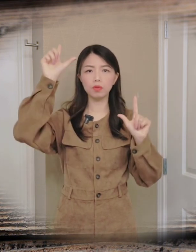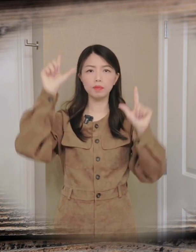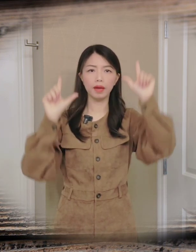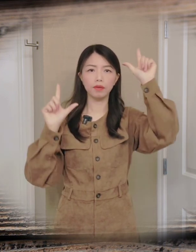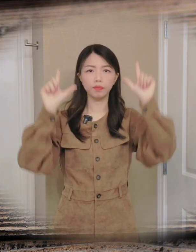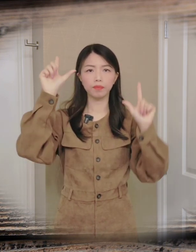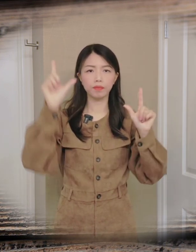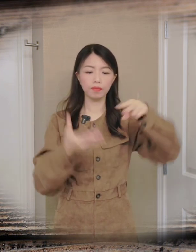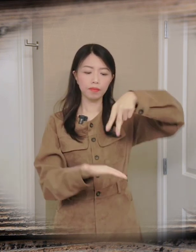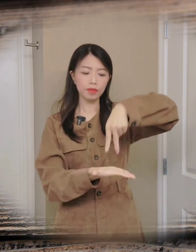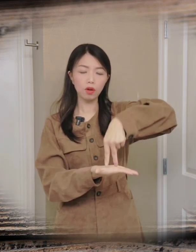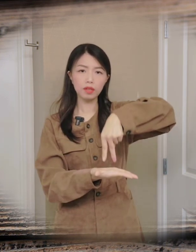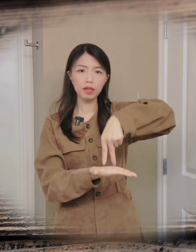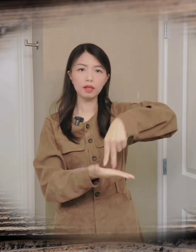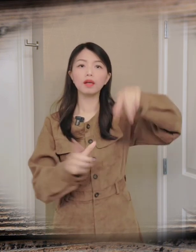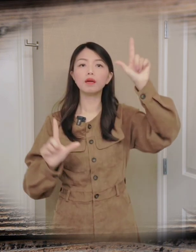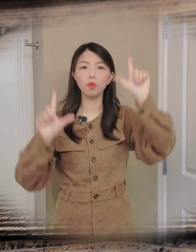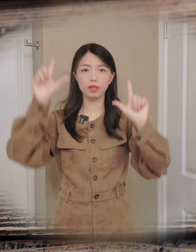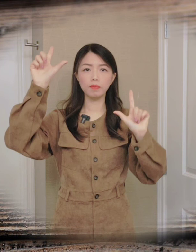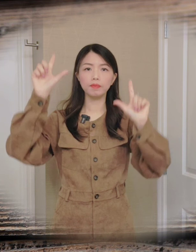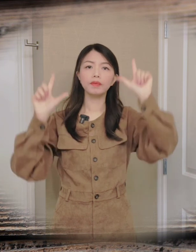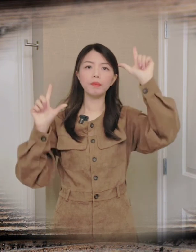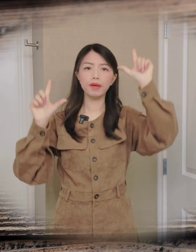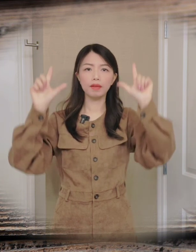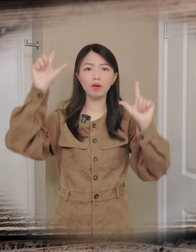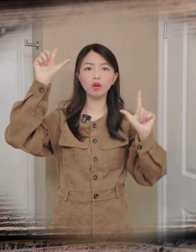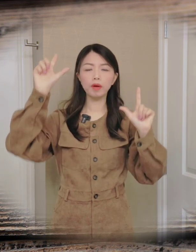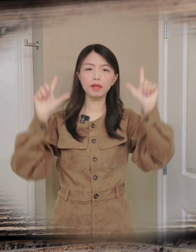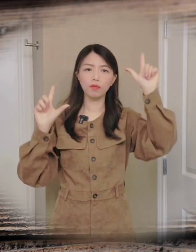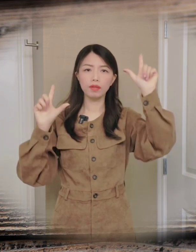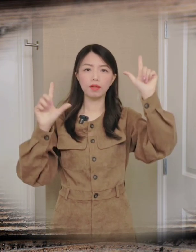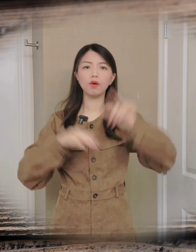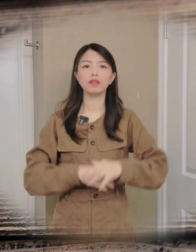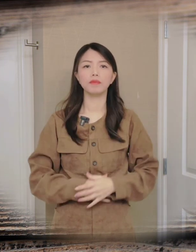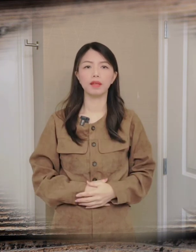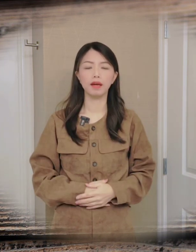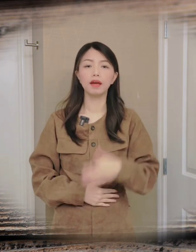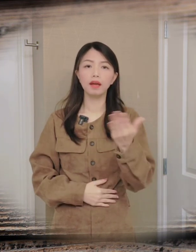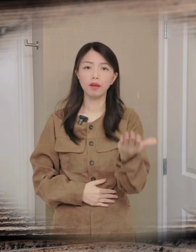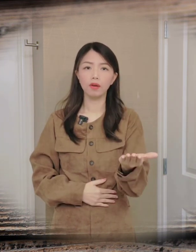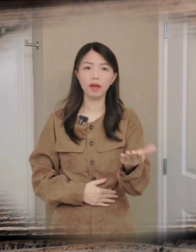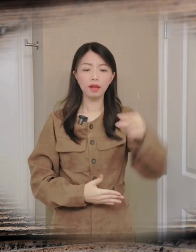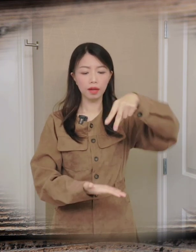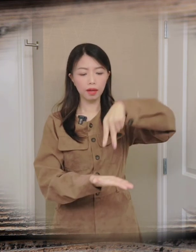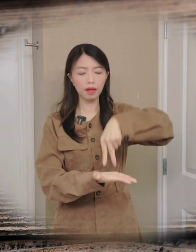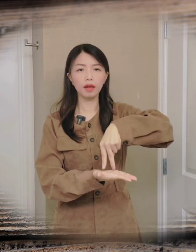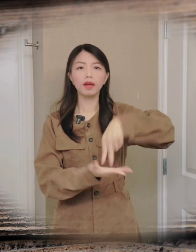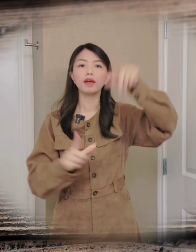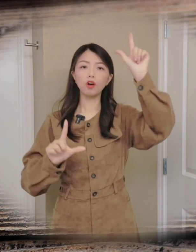해주시면 모습이에요. 처지, 모습, 합해서 형편이라고 하는 뜻의 수어가 됩니다.